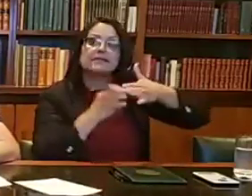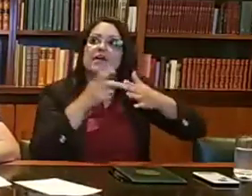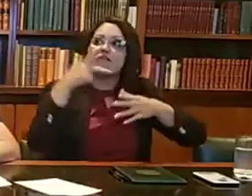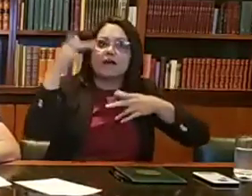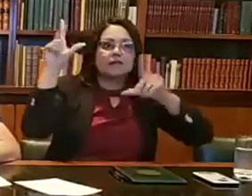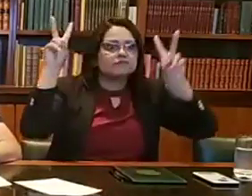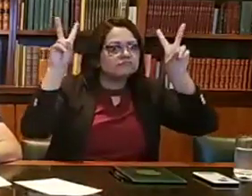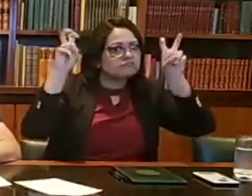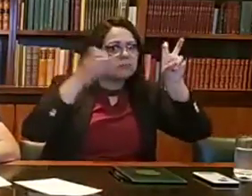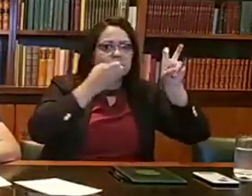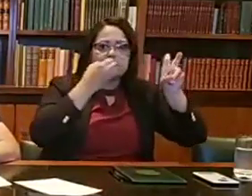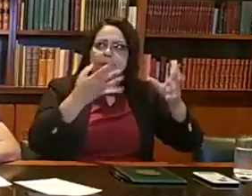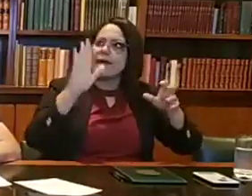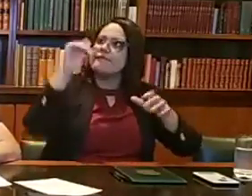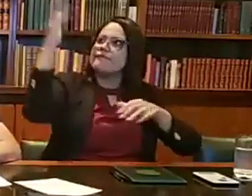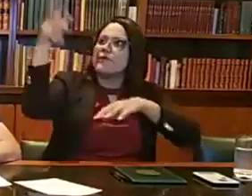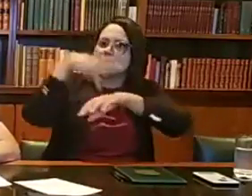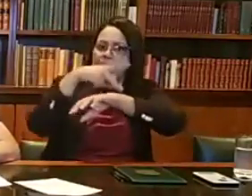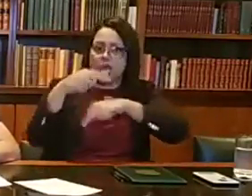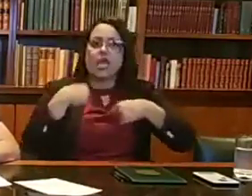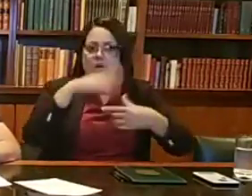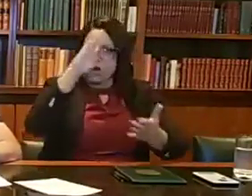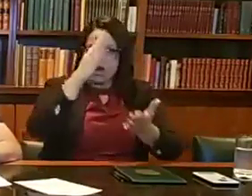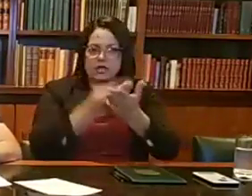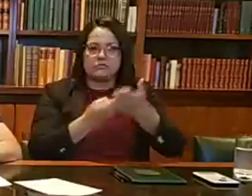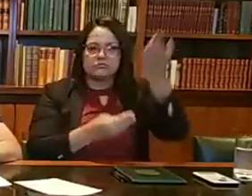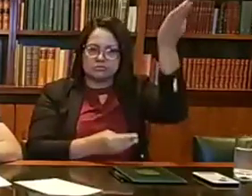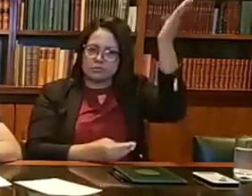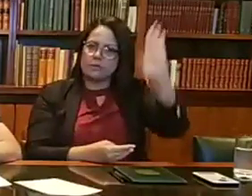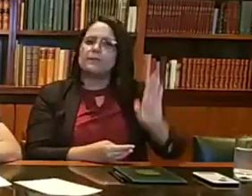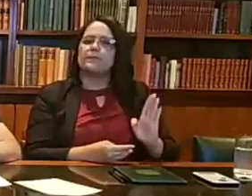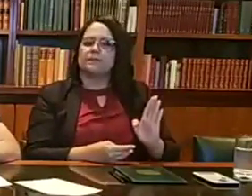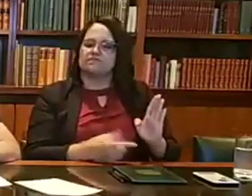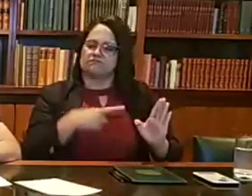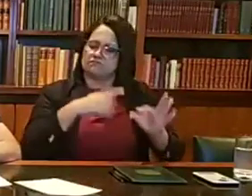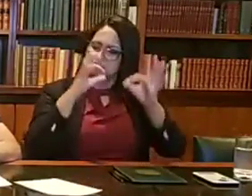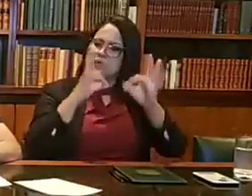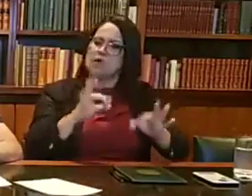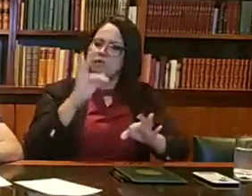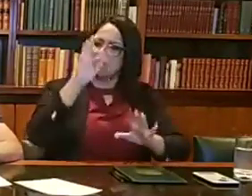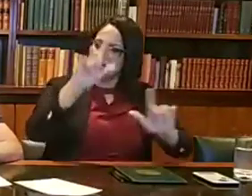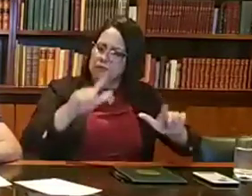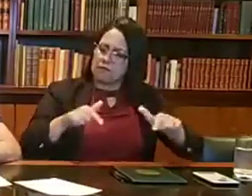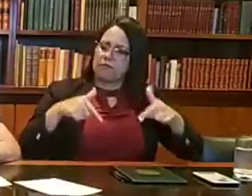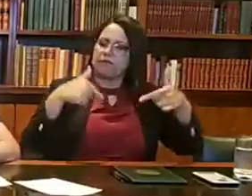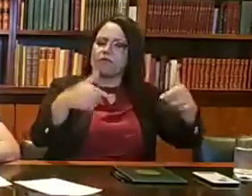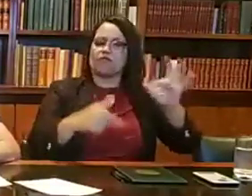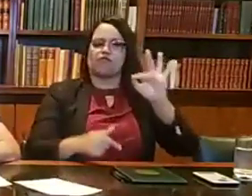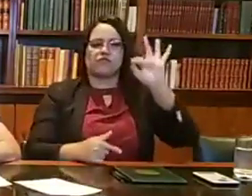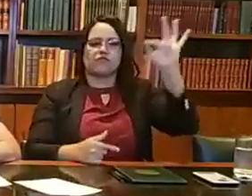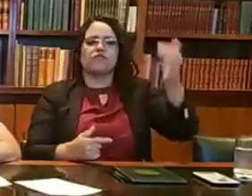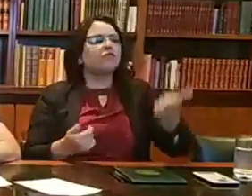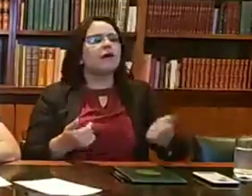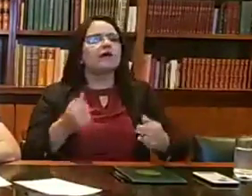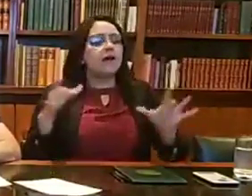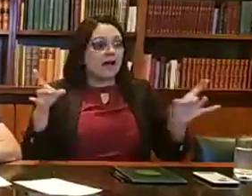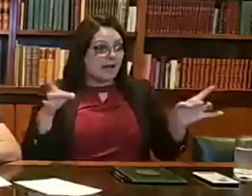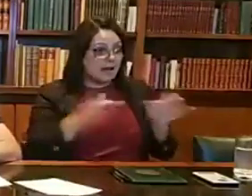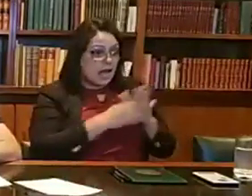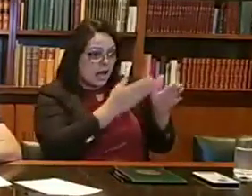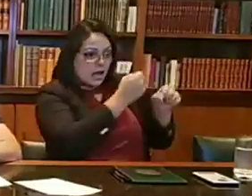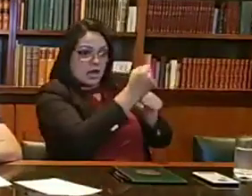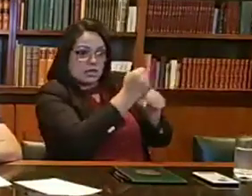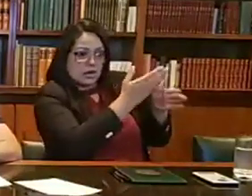Brasil. E pessoal, eu acredito no Brasil e tenho a certeza que lá na frente entregaremos o Brasil para quem